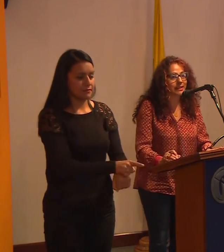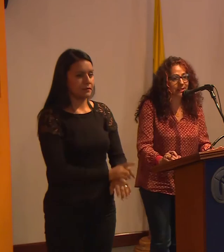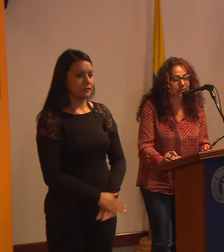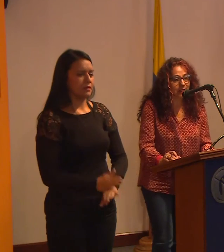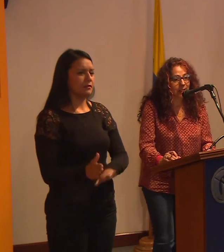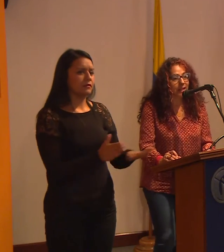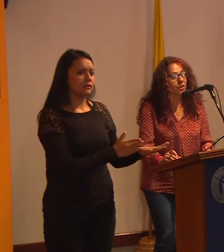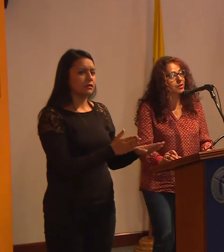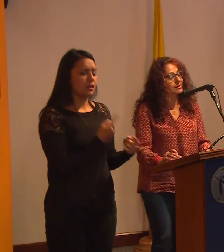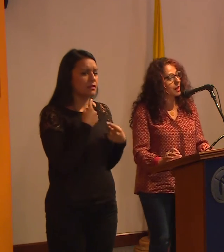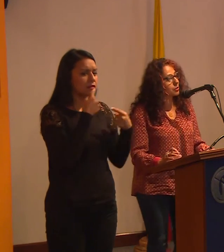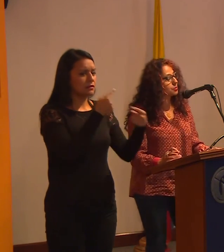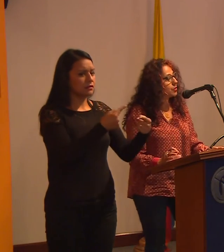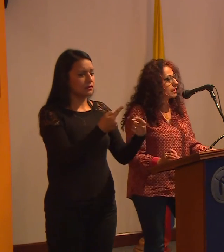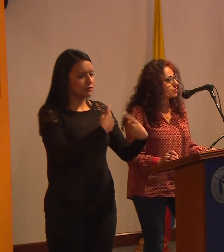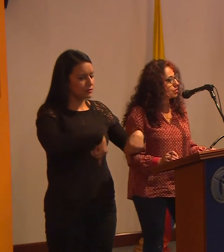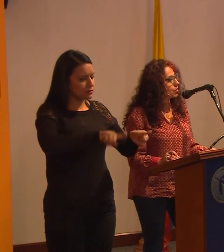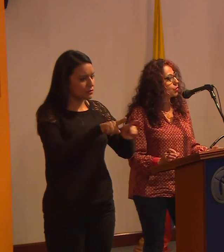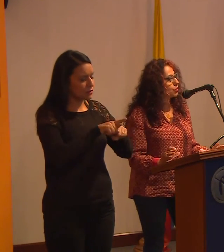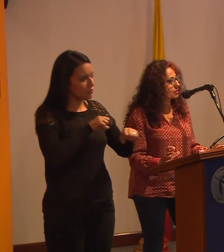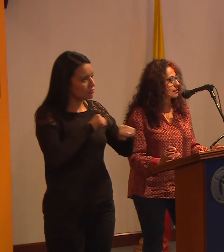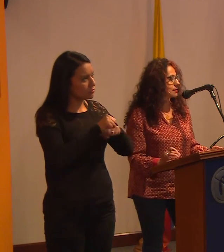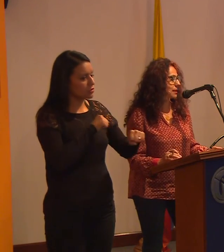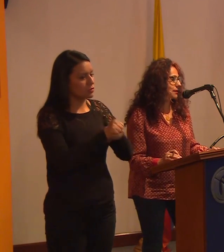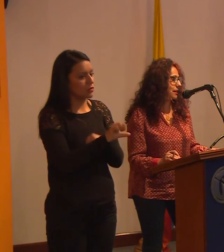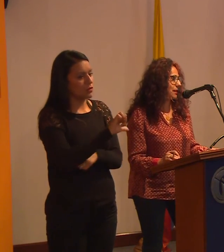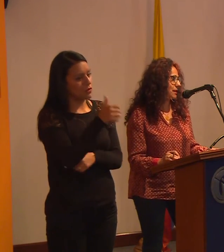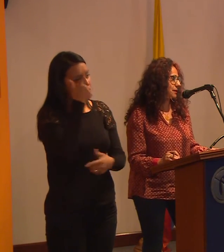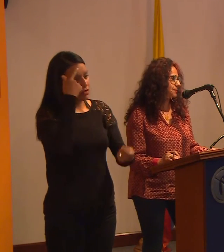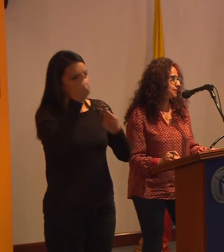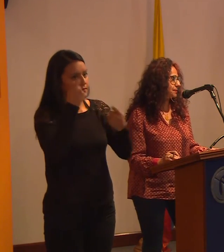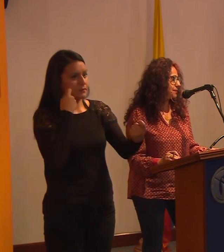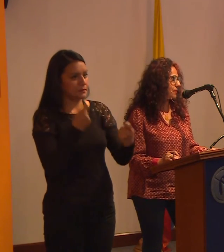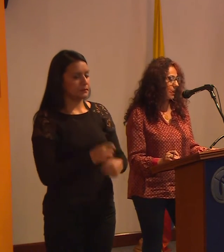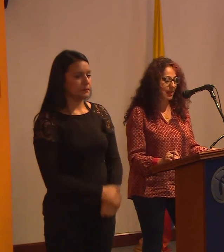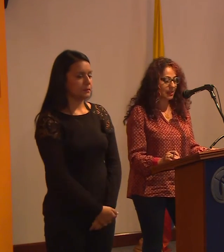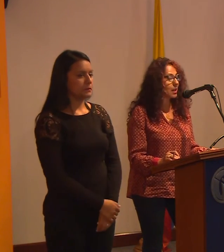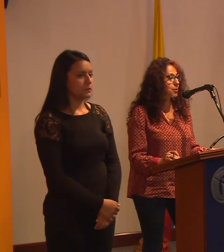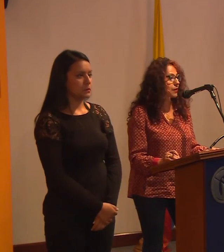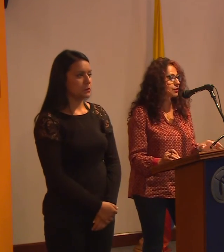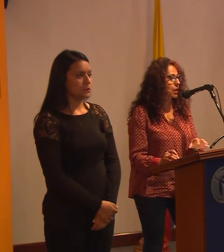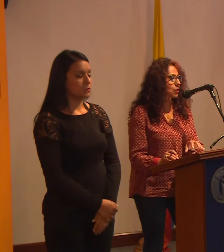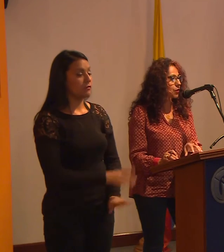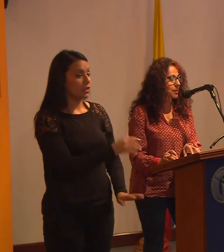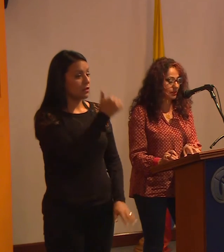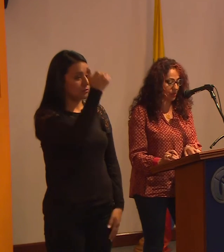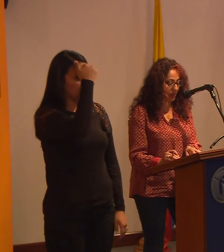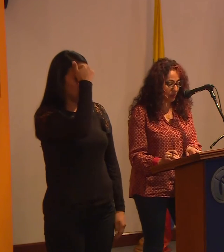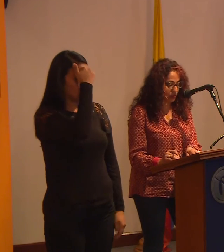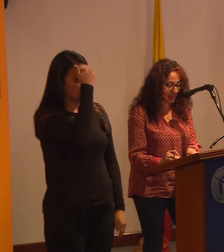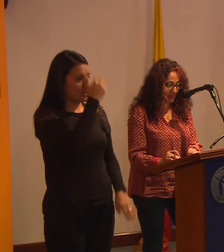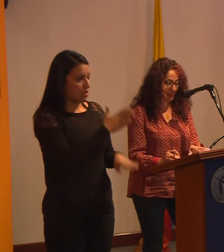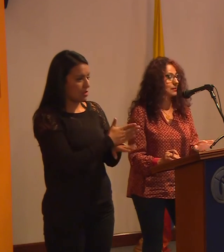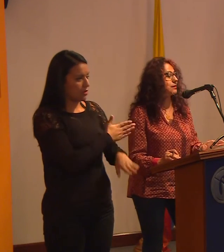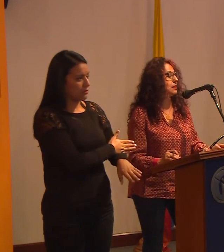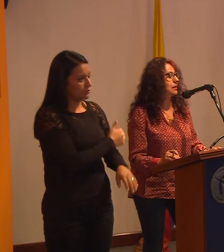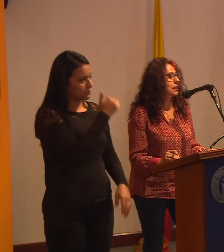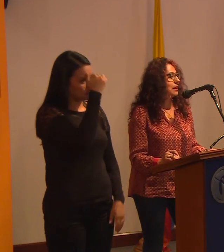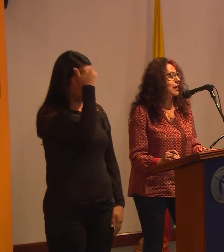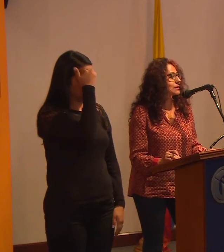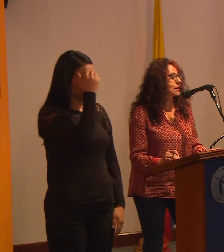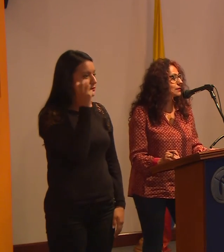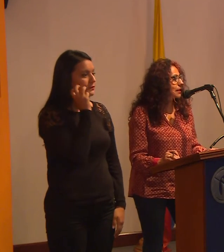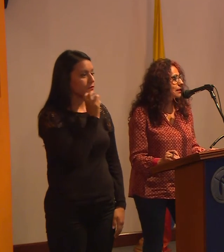también decir que nos estamos moviendo con otras estrategias. Y el profesor Adolfo mencionaba algunas,